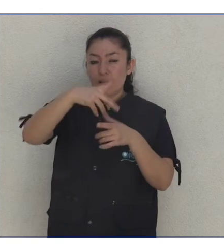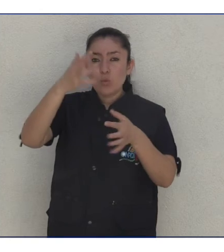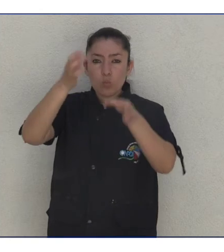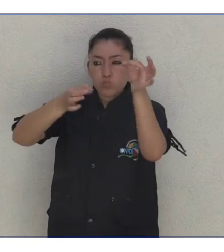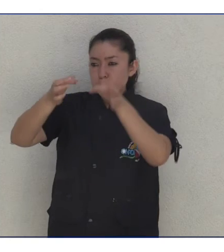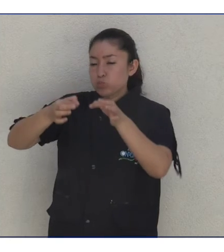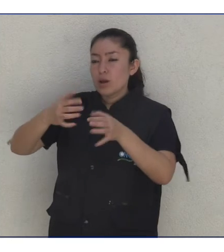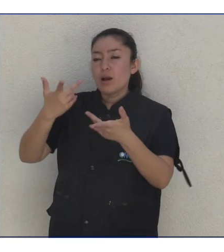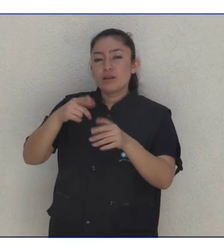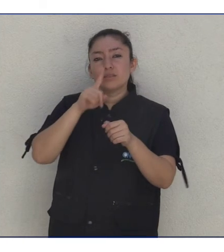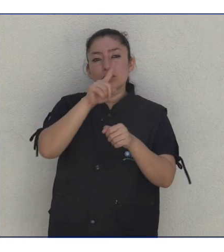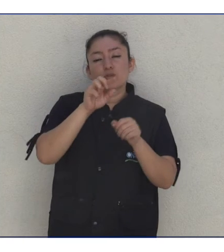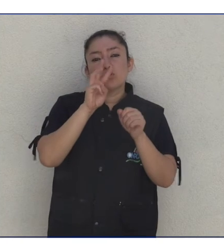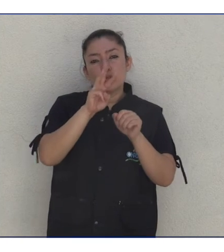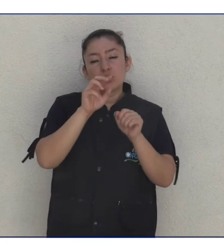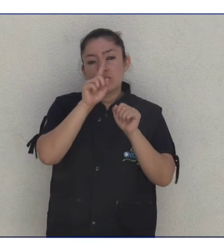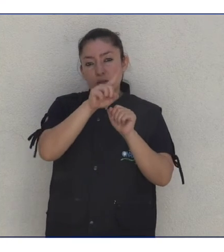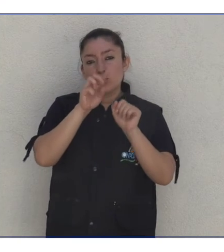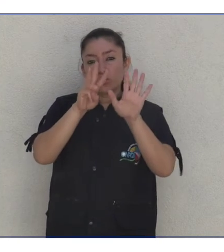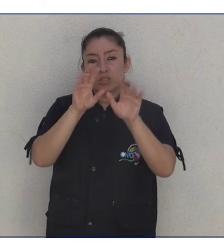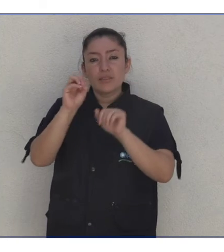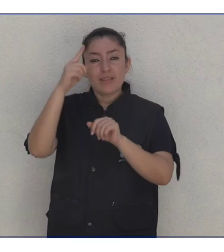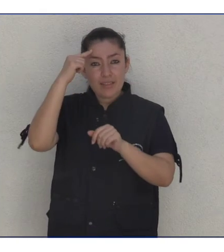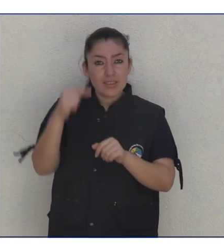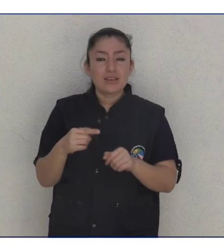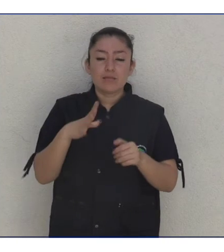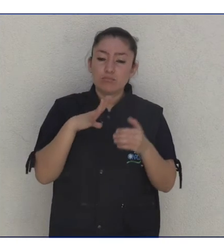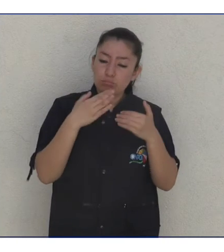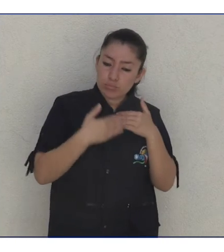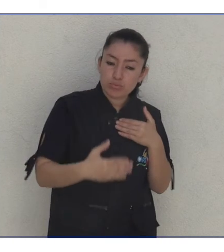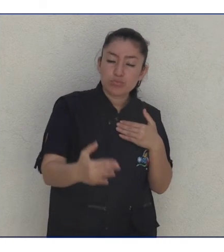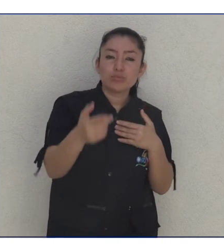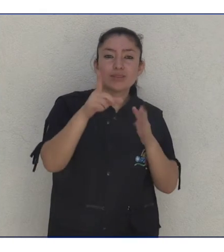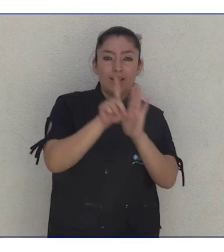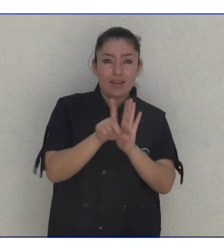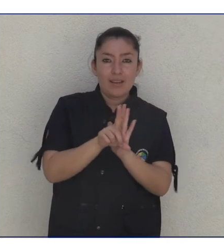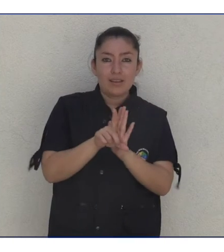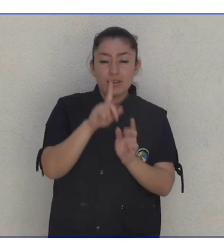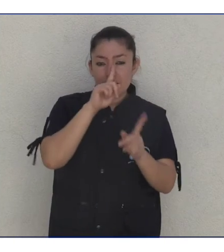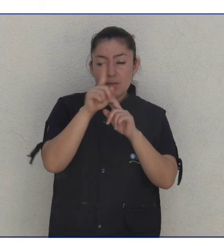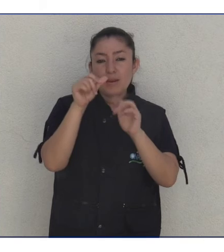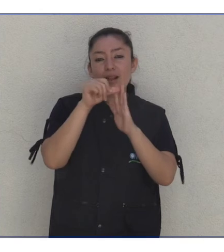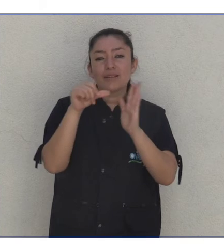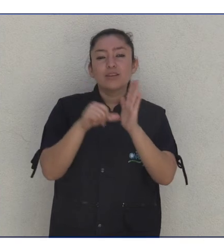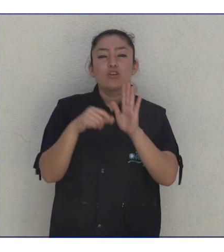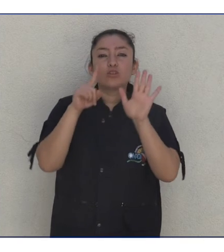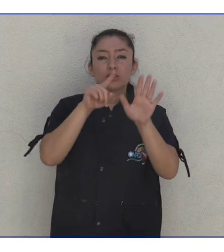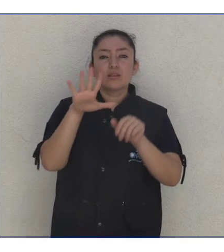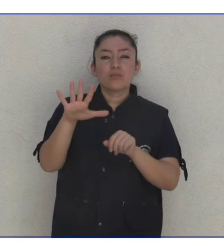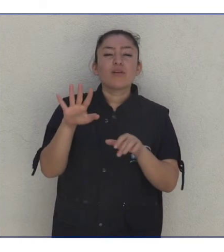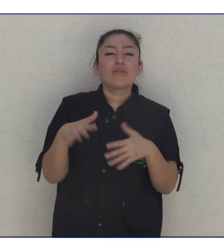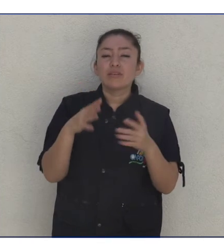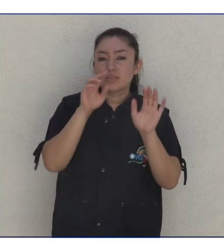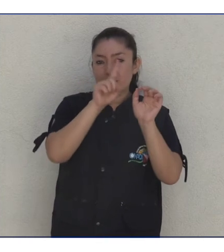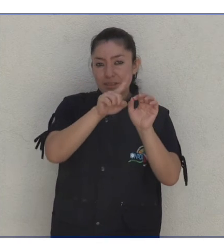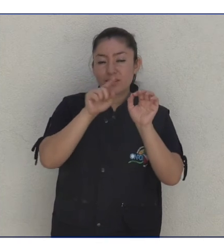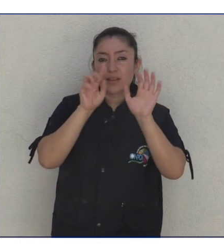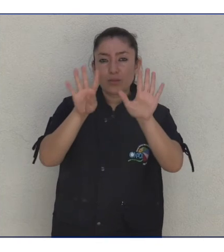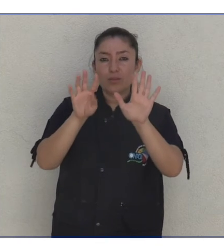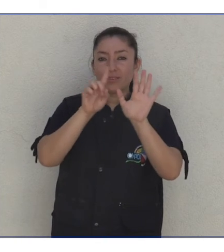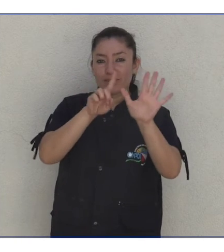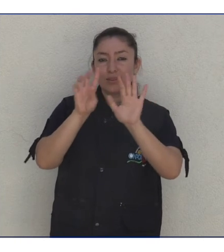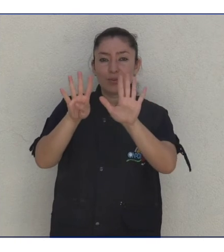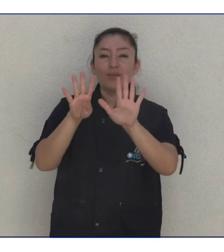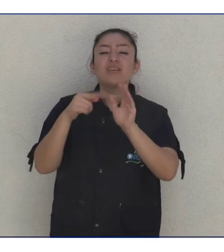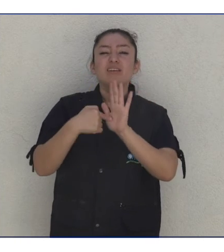los 180 días contados a partir de la vigencia de la presente ley. Artículo 69. Presupuesto. El presupuesto general